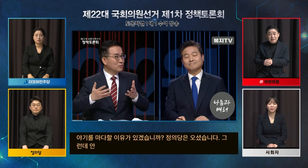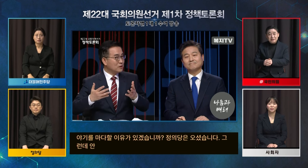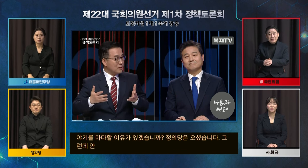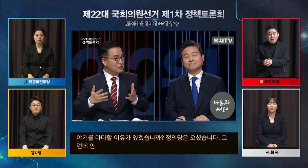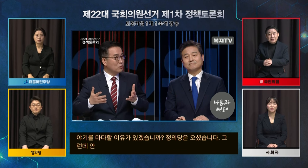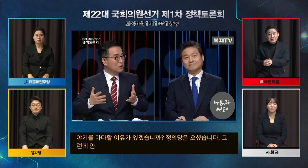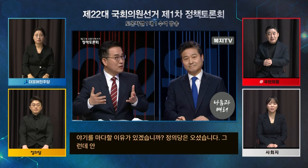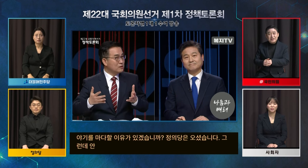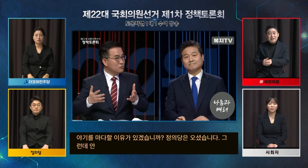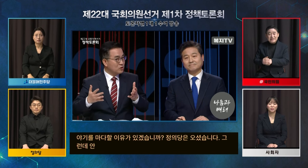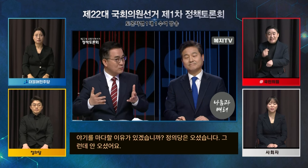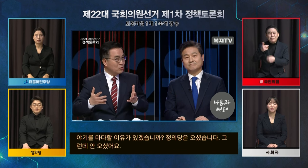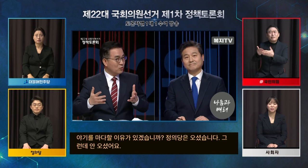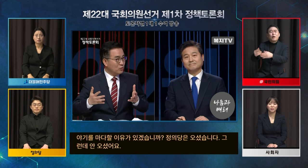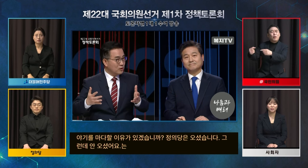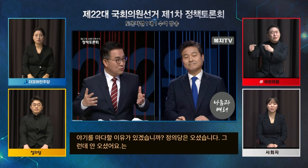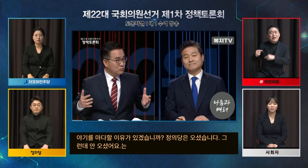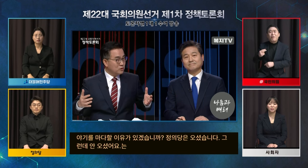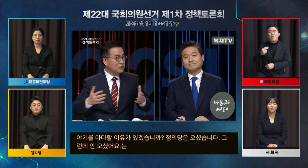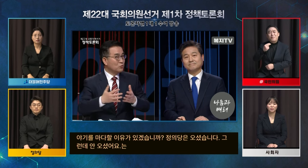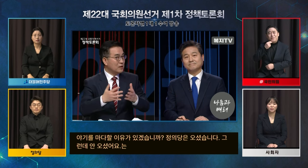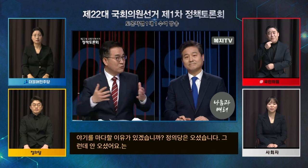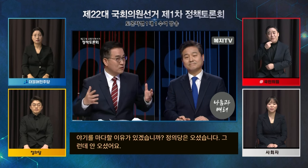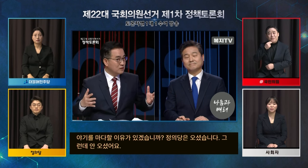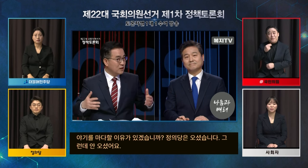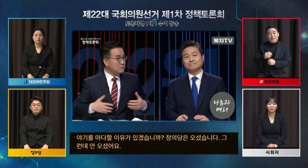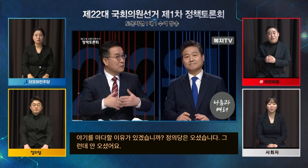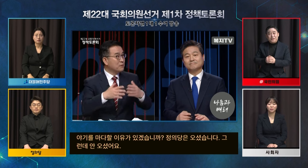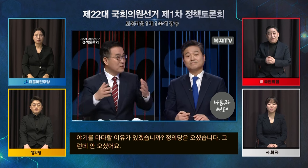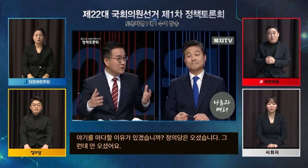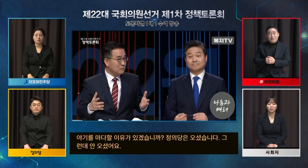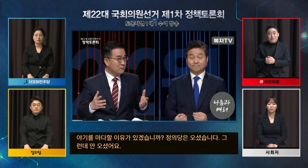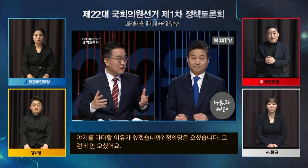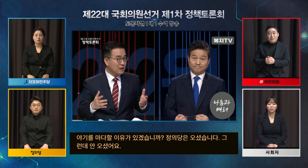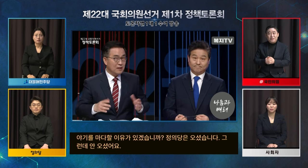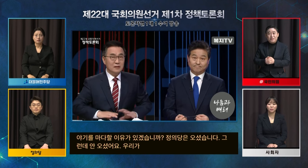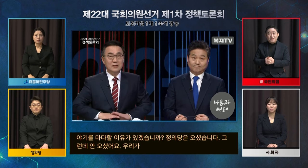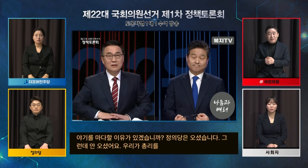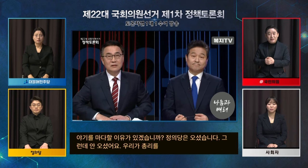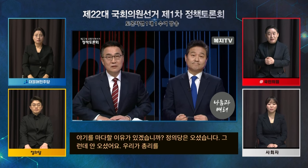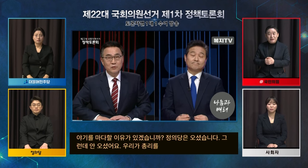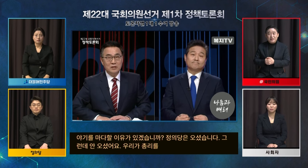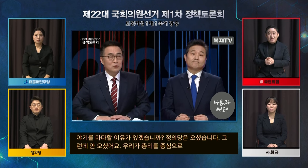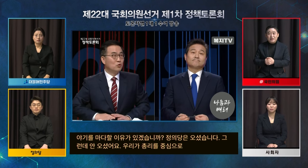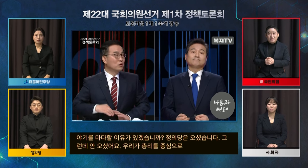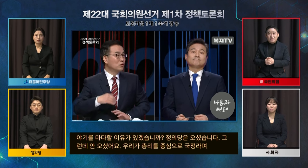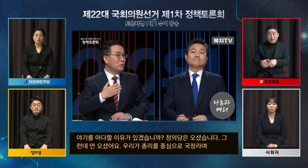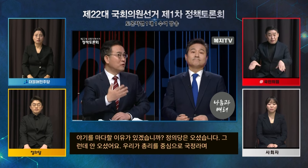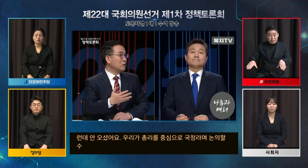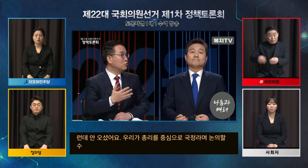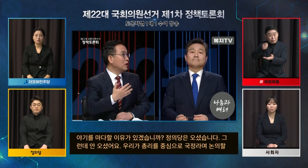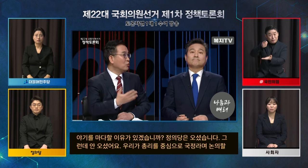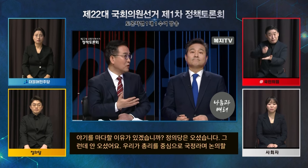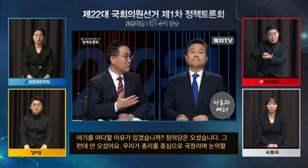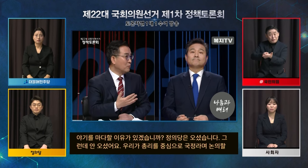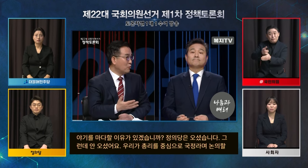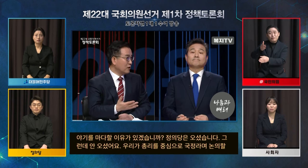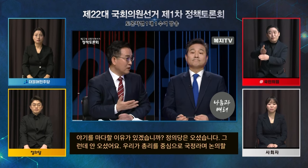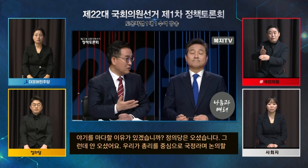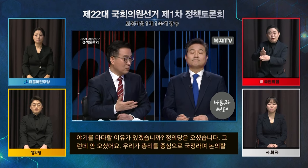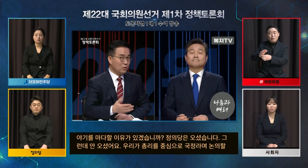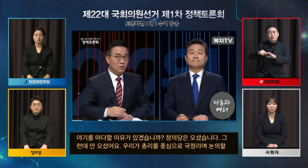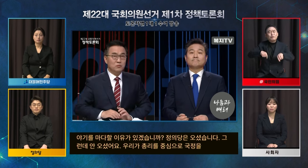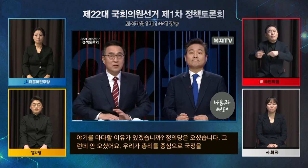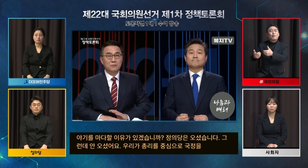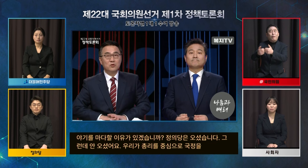우리가 사실 총리를 중심으로 국정을 논의할 수 있는 게 지금 헌법 시스템입니다. 왜냐하면 총리도 뽑을 때 국회의 동의 없이 못